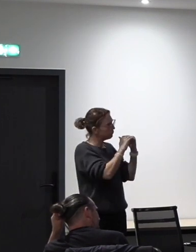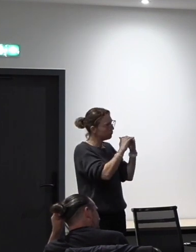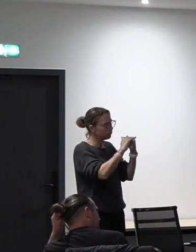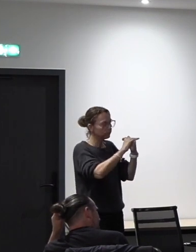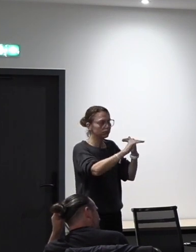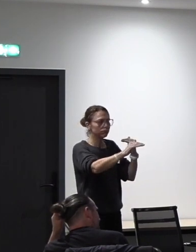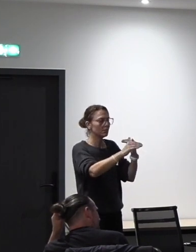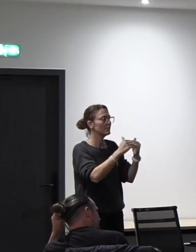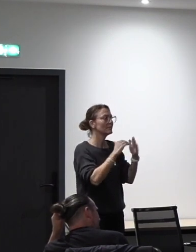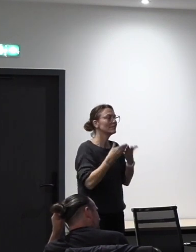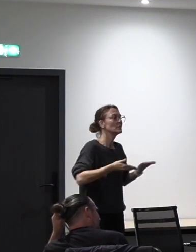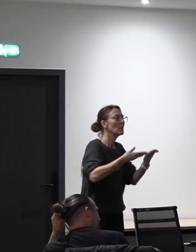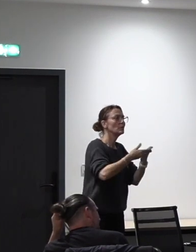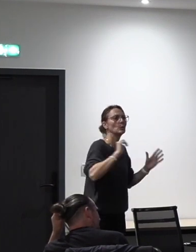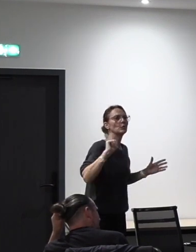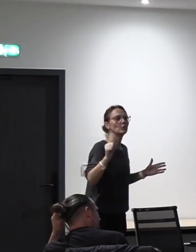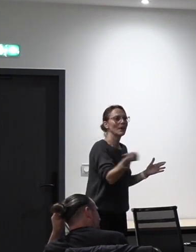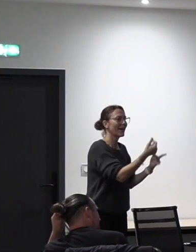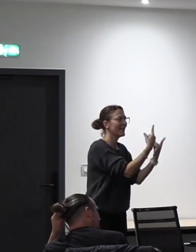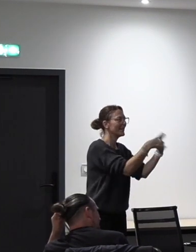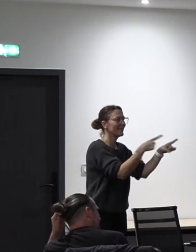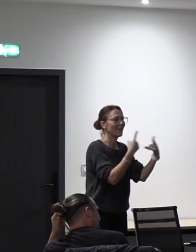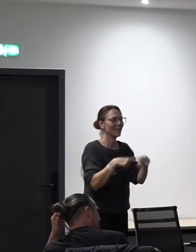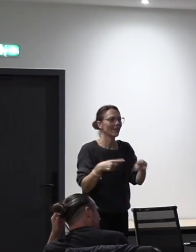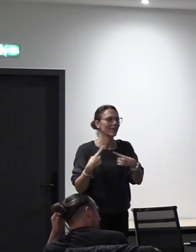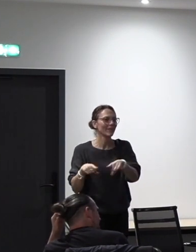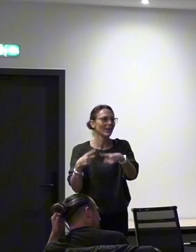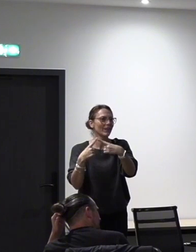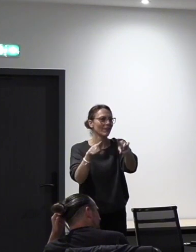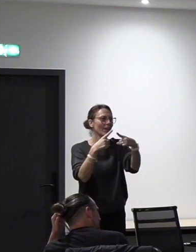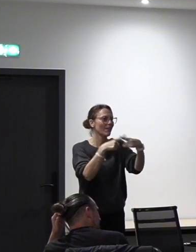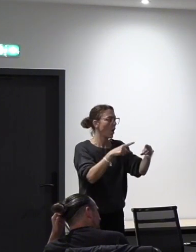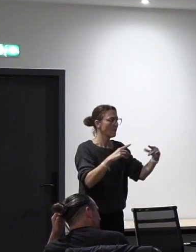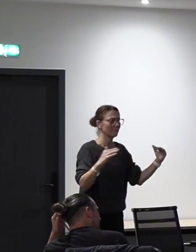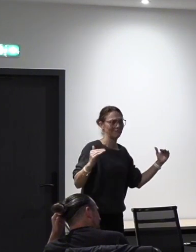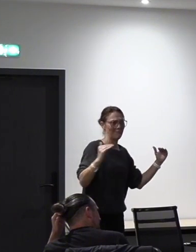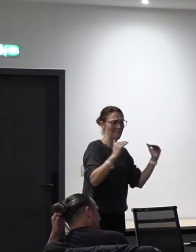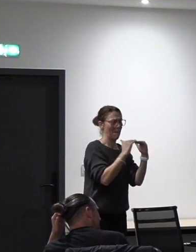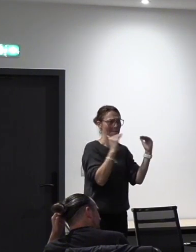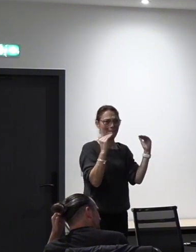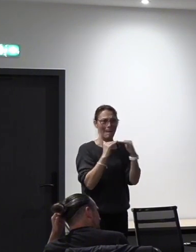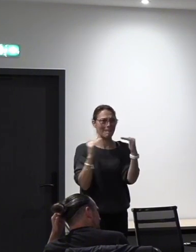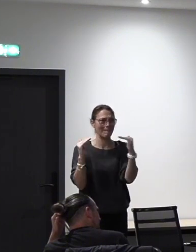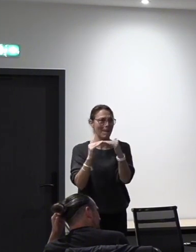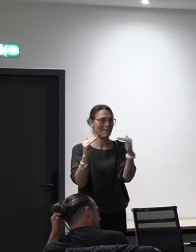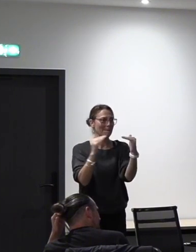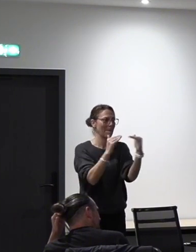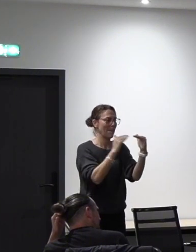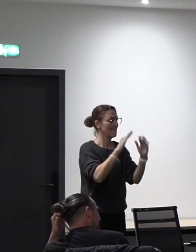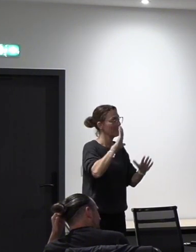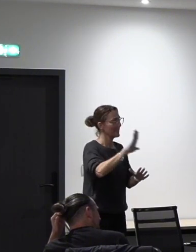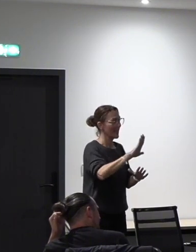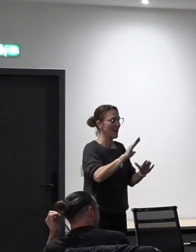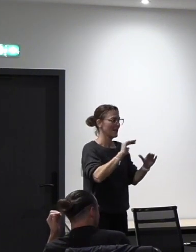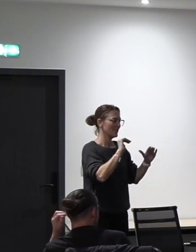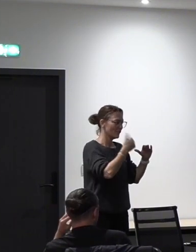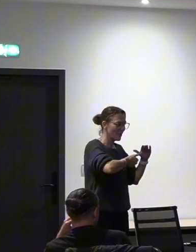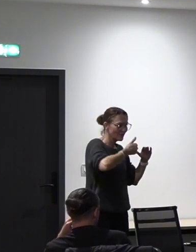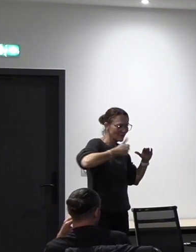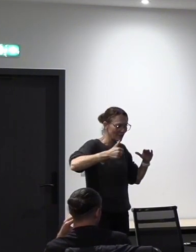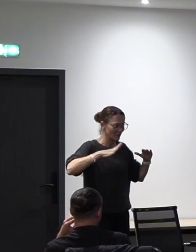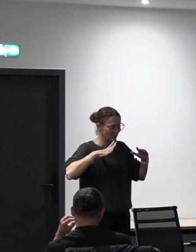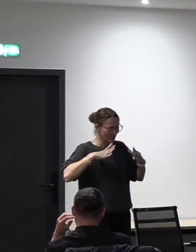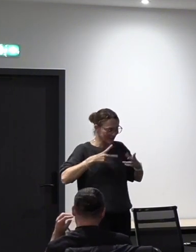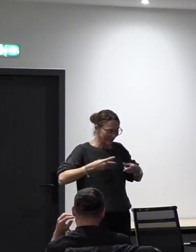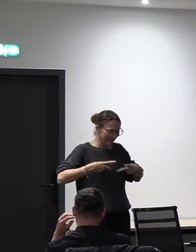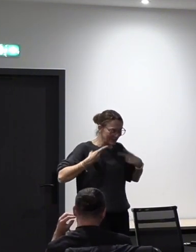dans un état différent qui, chacun de ces états se vaut, à condition que dans chacun de ces états, je puisse donner du sens à ma